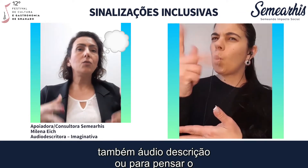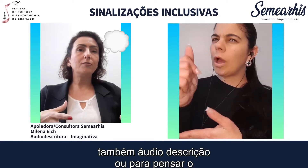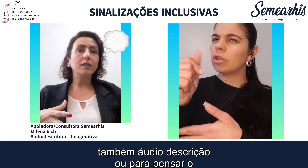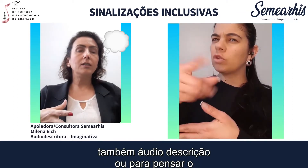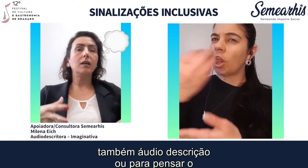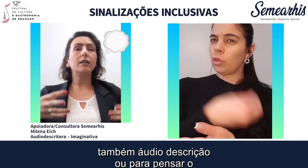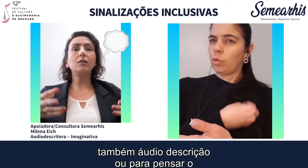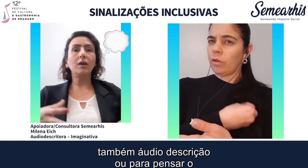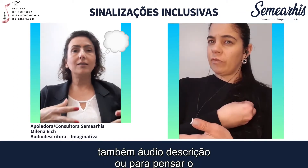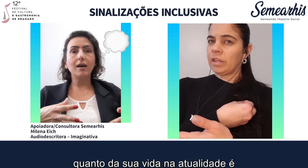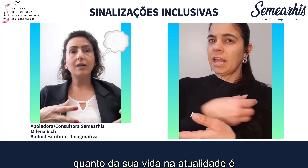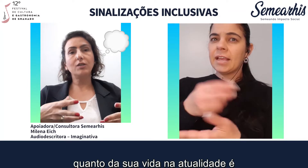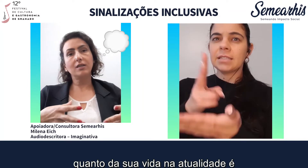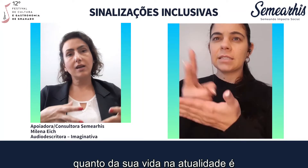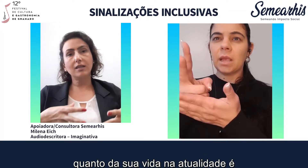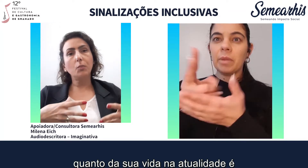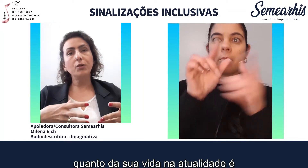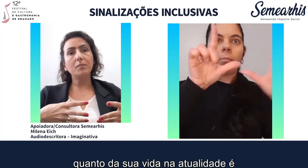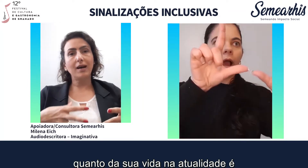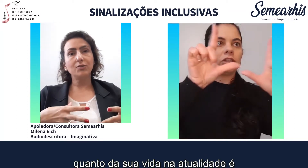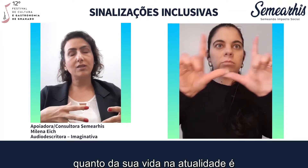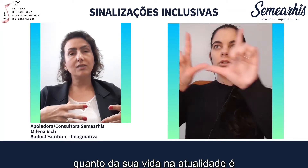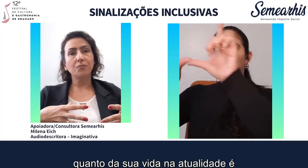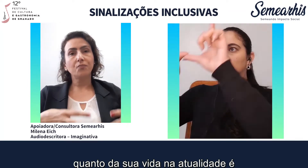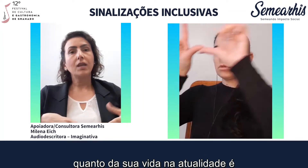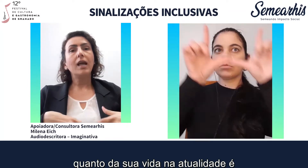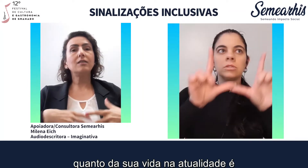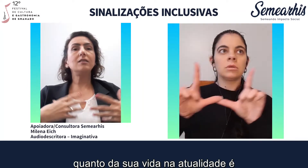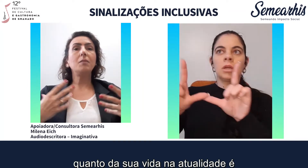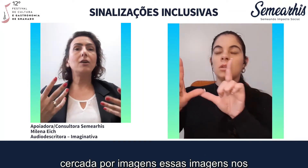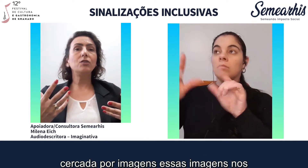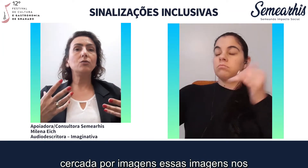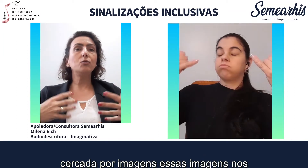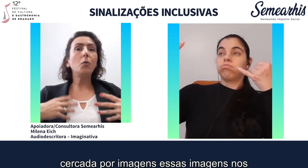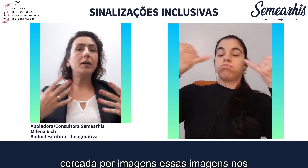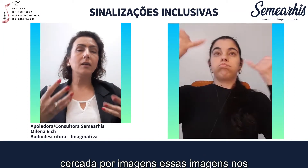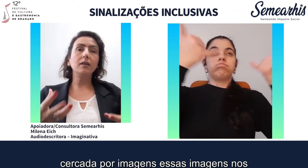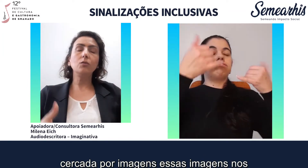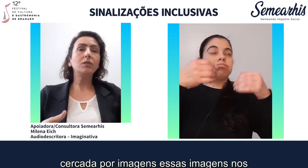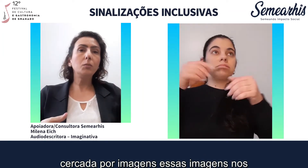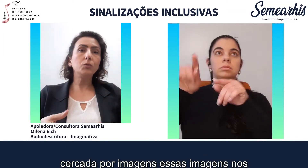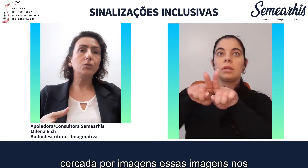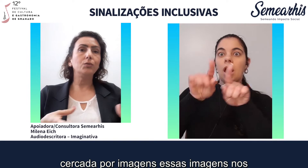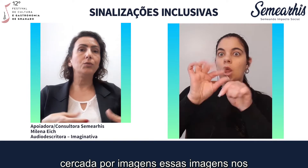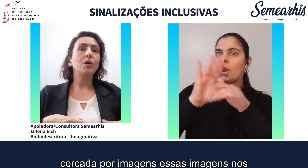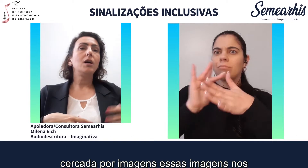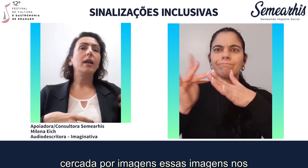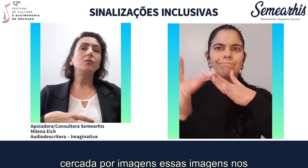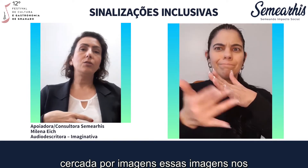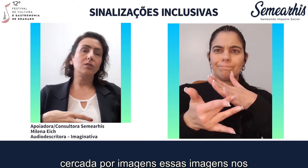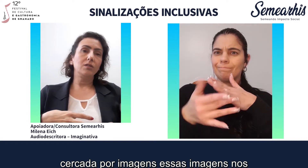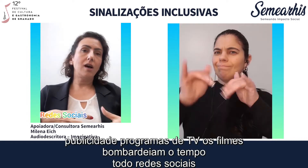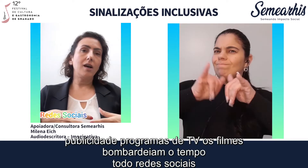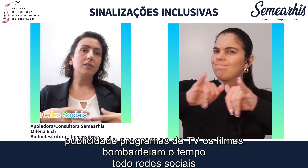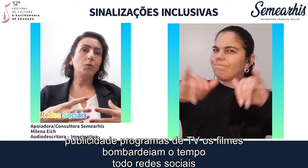da sua vida na atualidade é cercada por imagens, essas imagens nos bombardeiam o tempo todo.